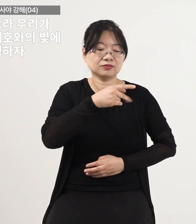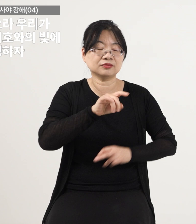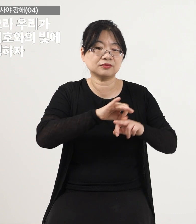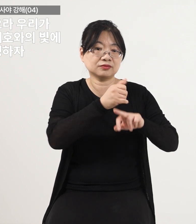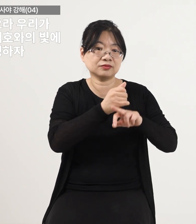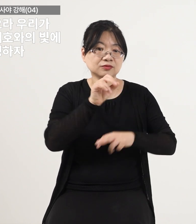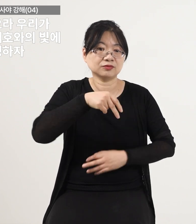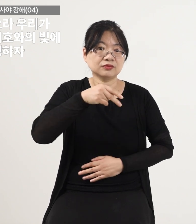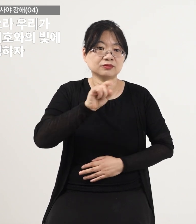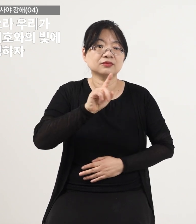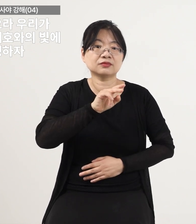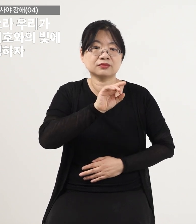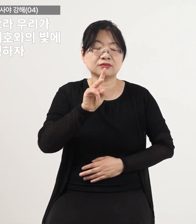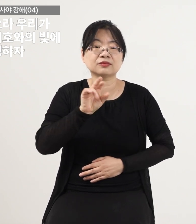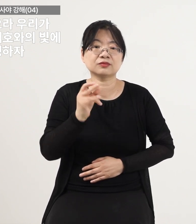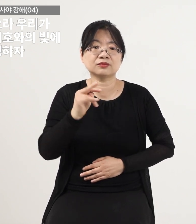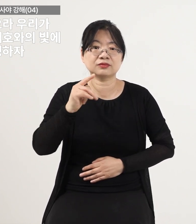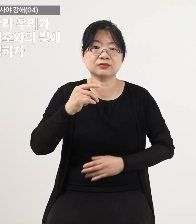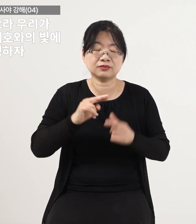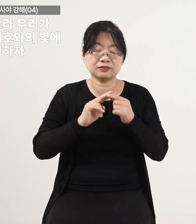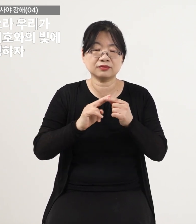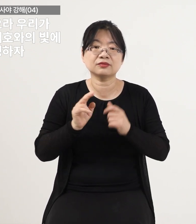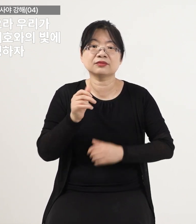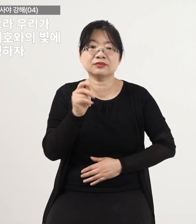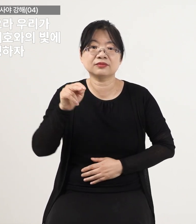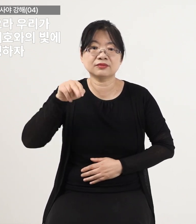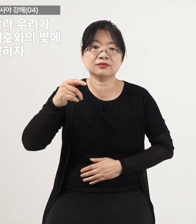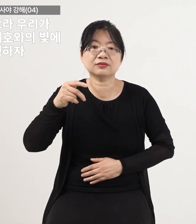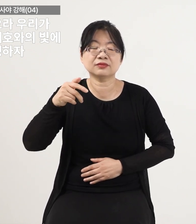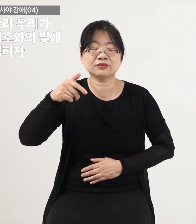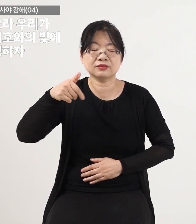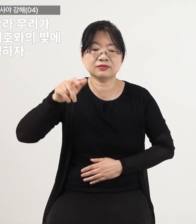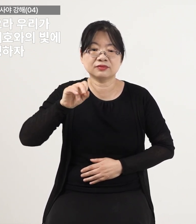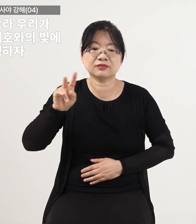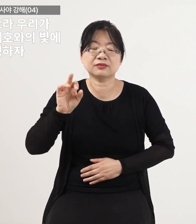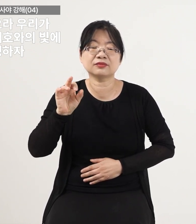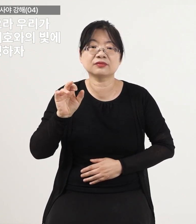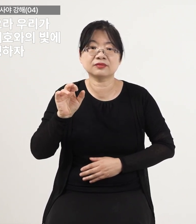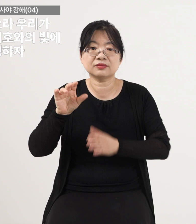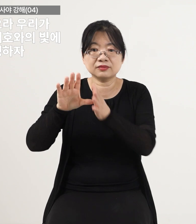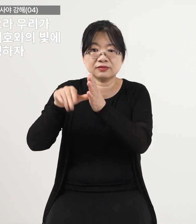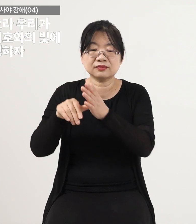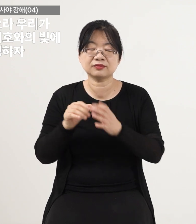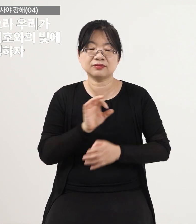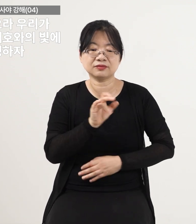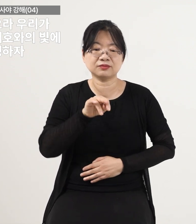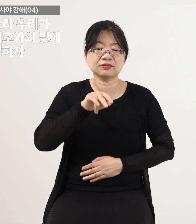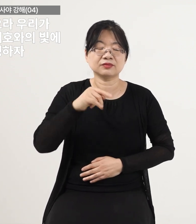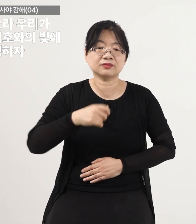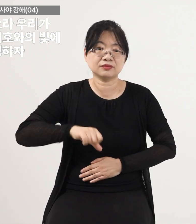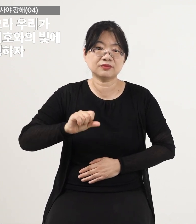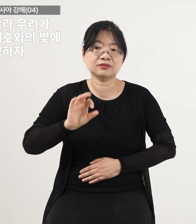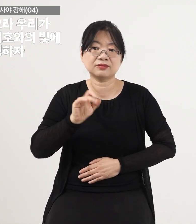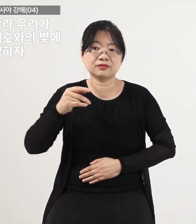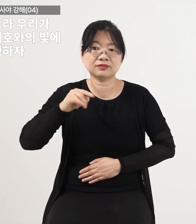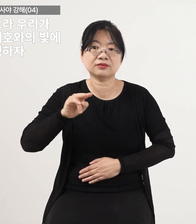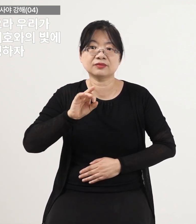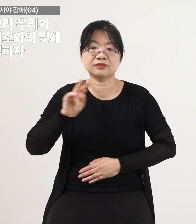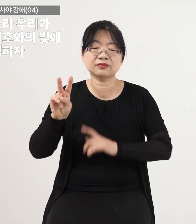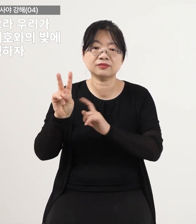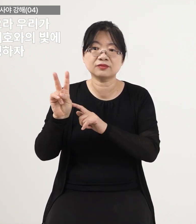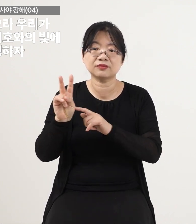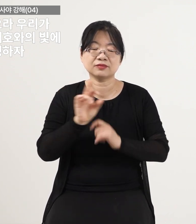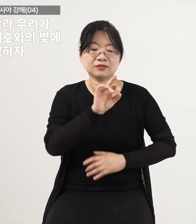유다왕 우시아와 요담과 아하스와 히스기야 시대에 아모스의 아들 이사야가 유다와 예루살렘에